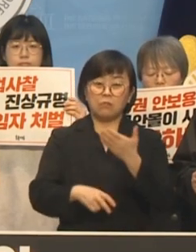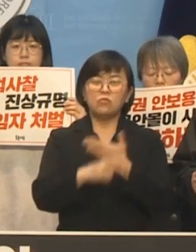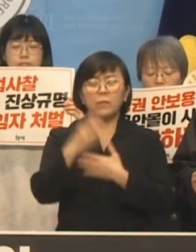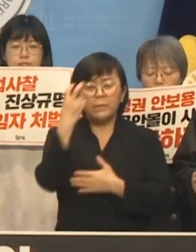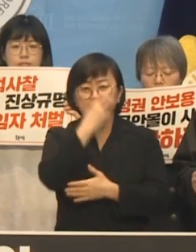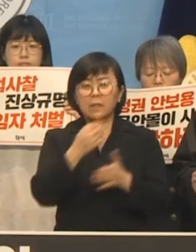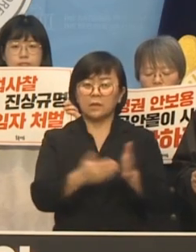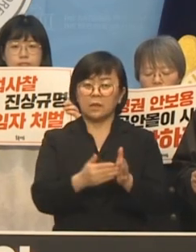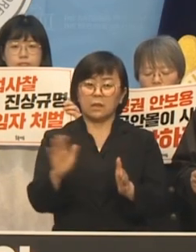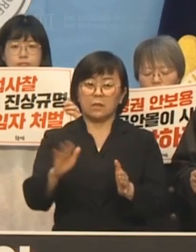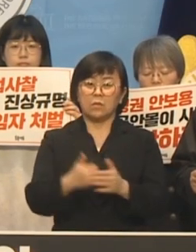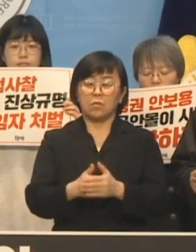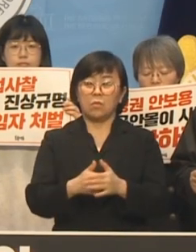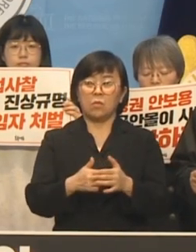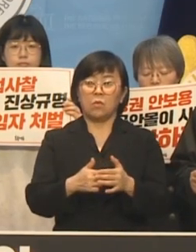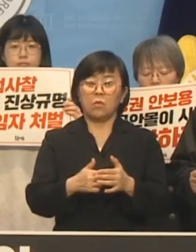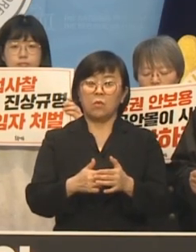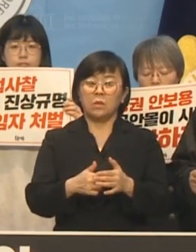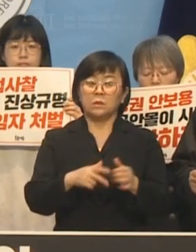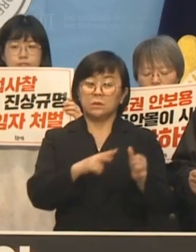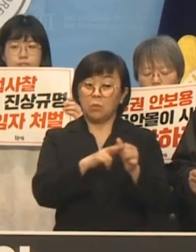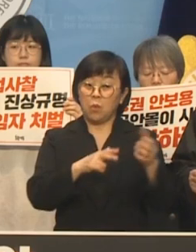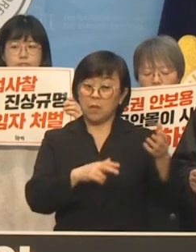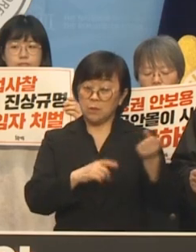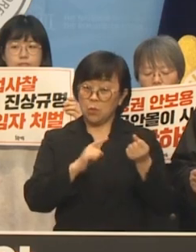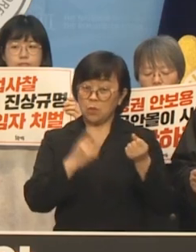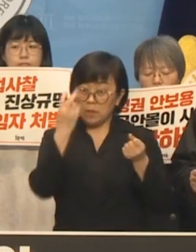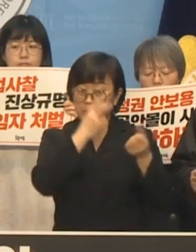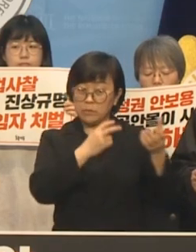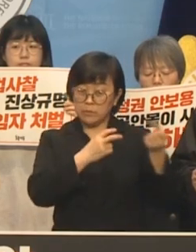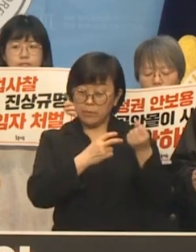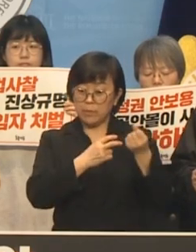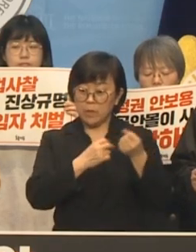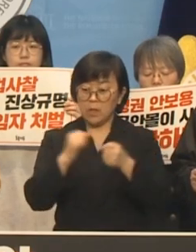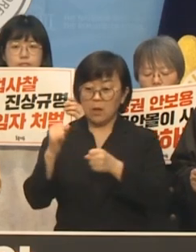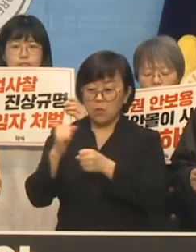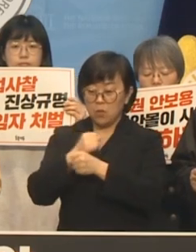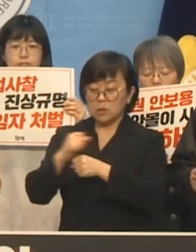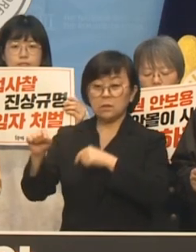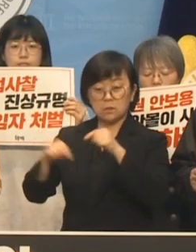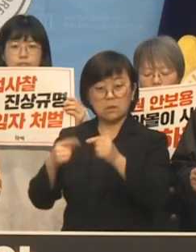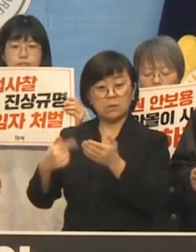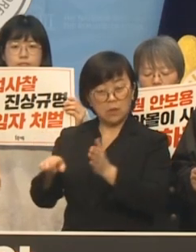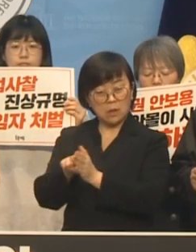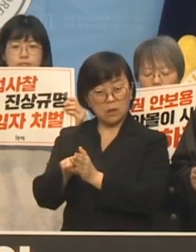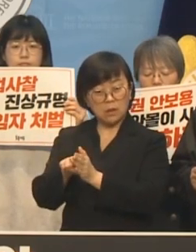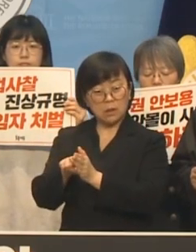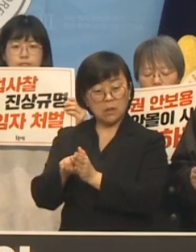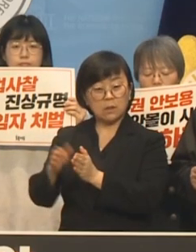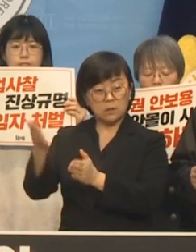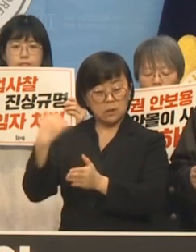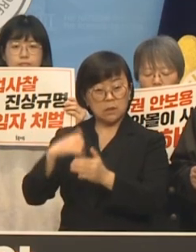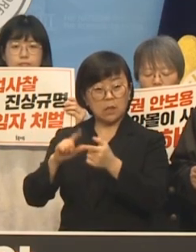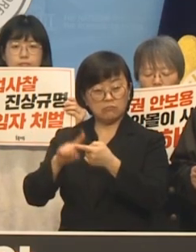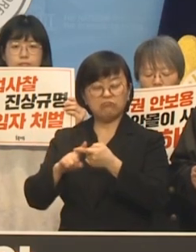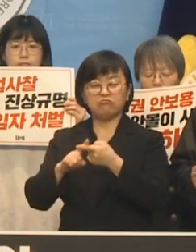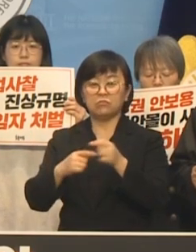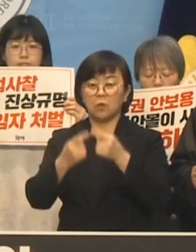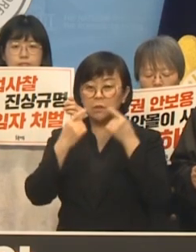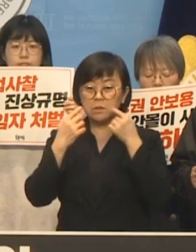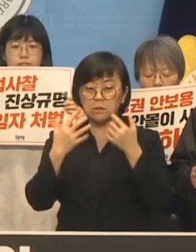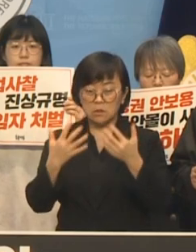아니라 그 사찰로 얻은 정보를 가지고 공작 정치를 하기 위한 것이라는 것은 지난 역사에서 우리는 너무나도